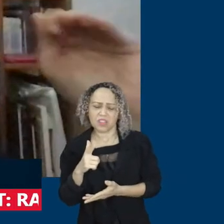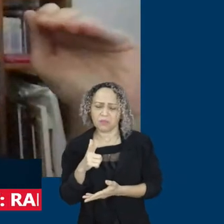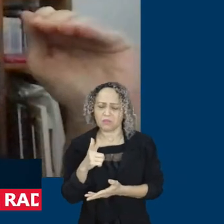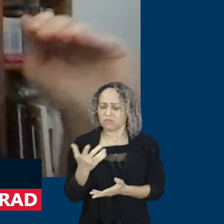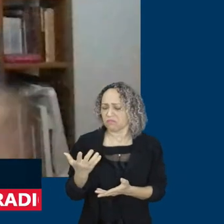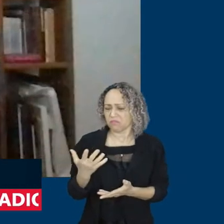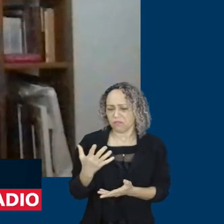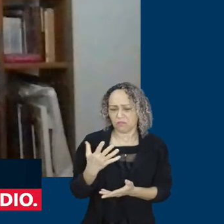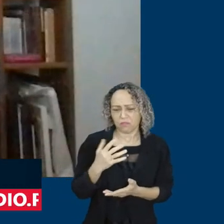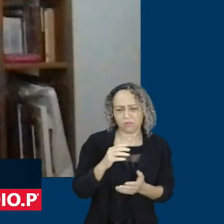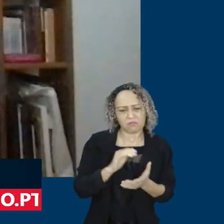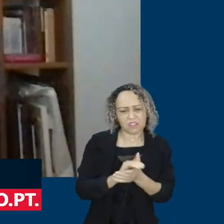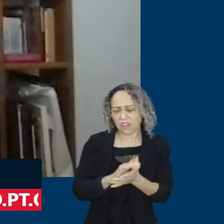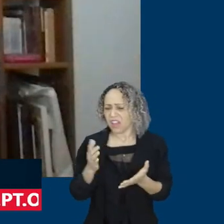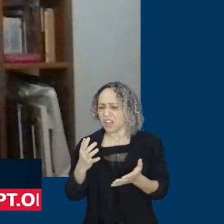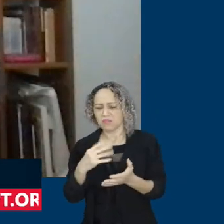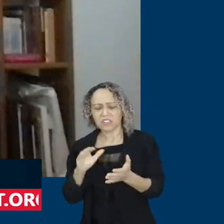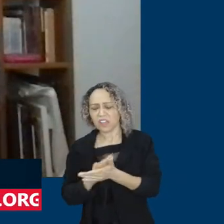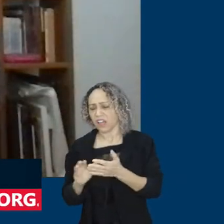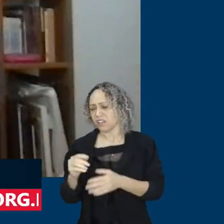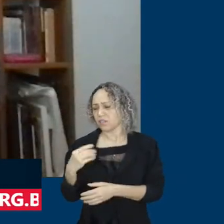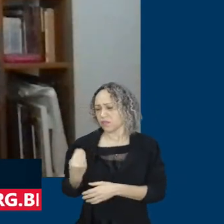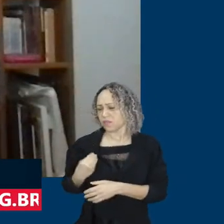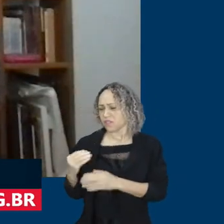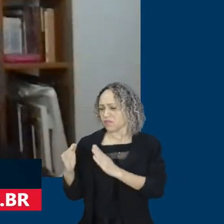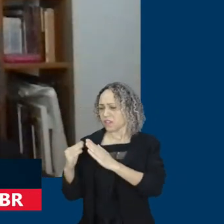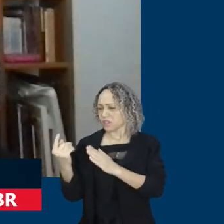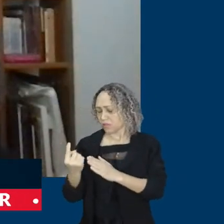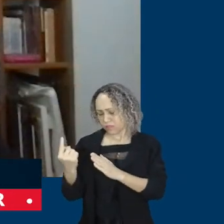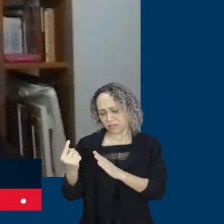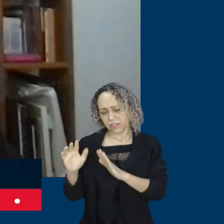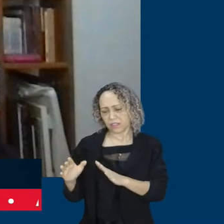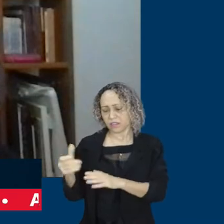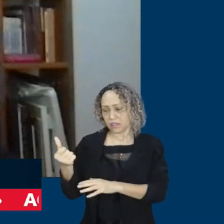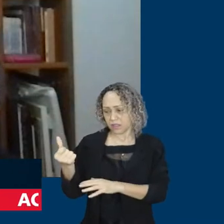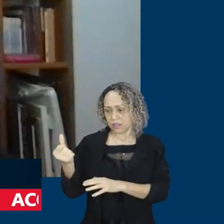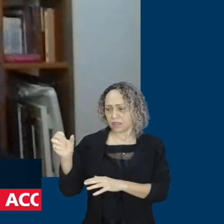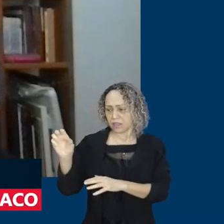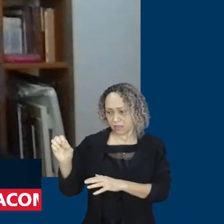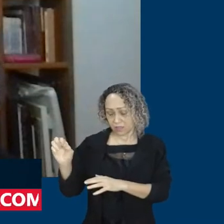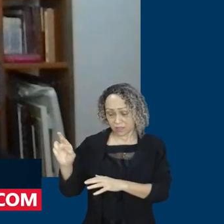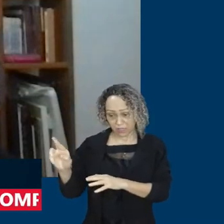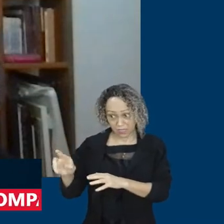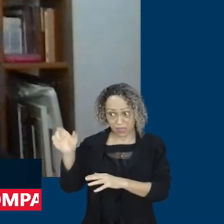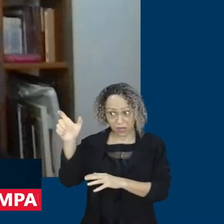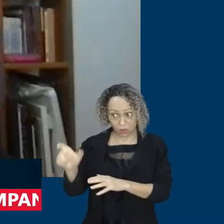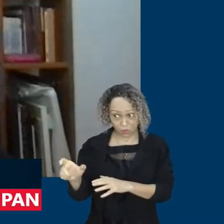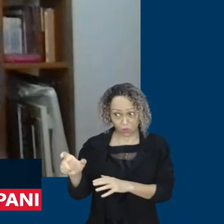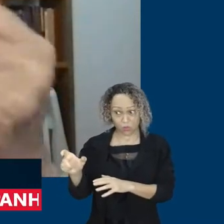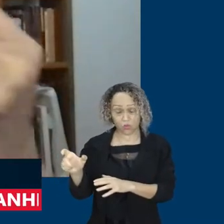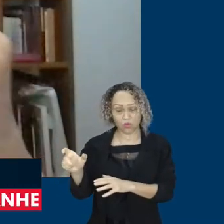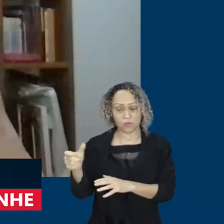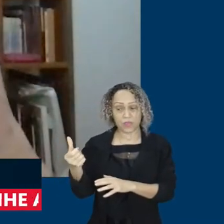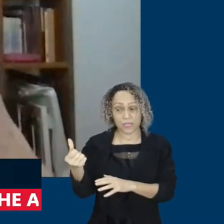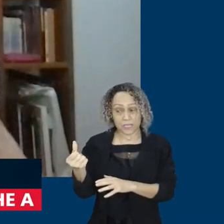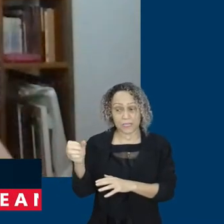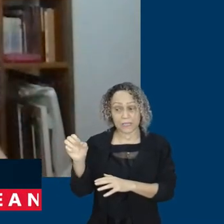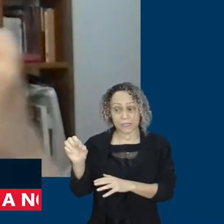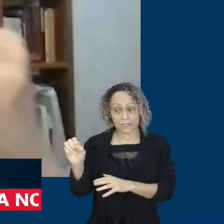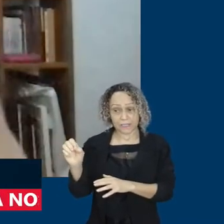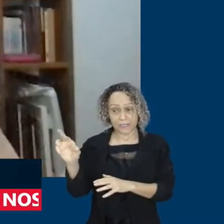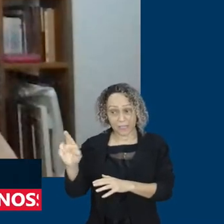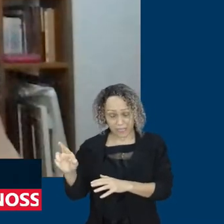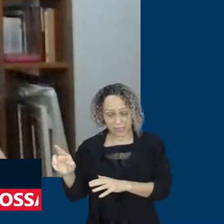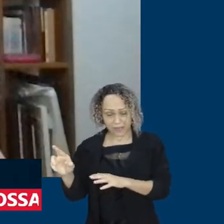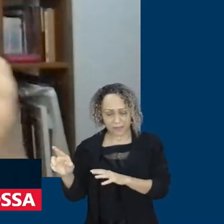ganha 600. Uma família com 5 pessoas, vamos fazer uma suposição aqui,